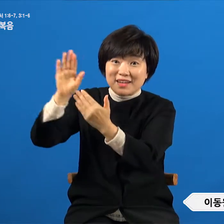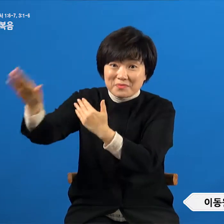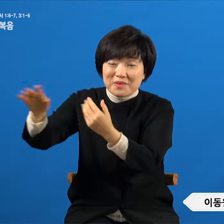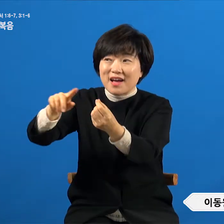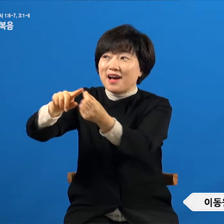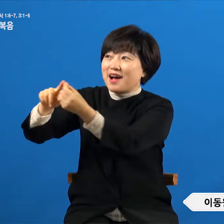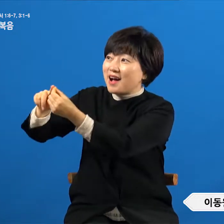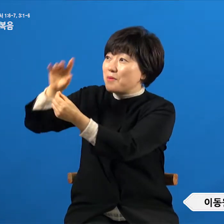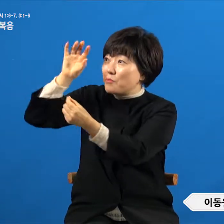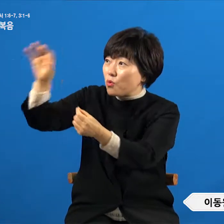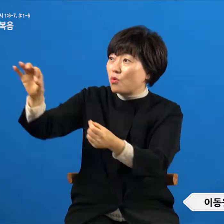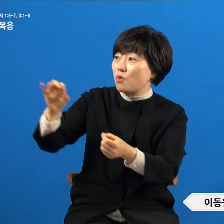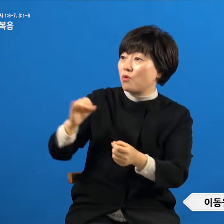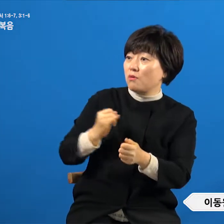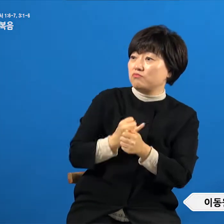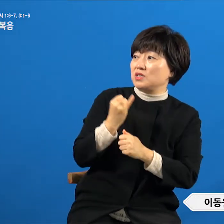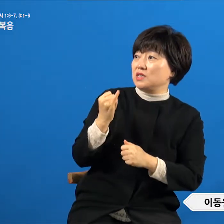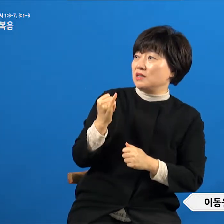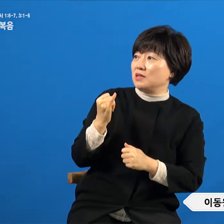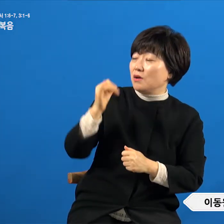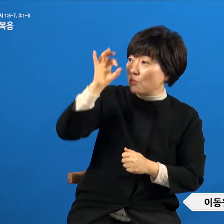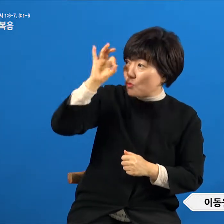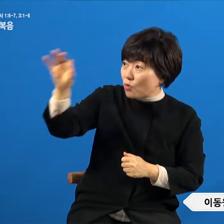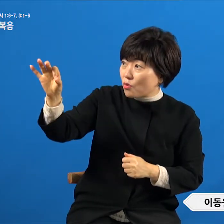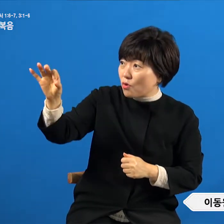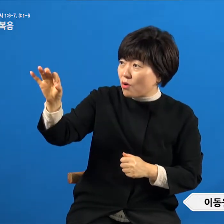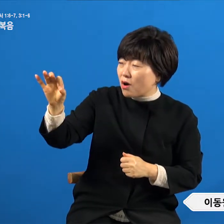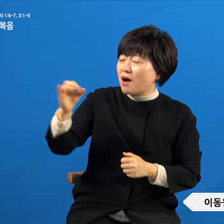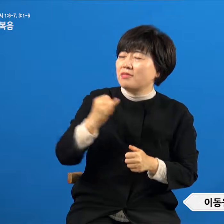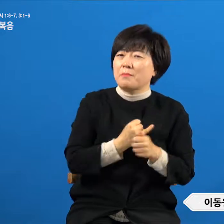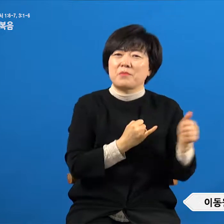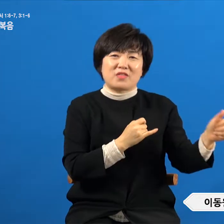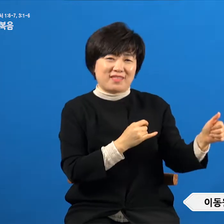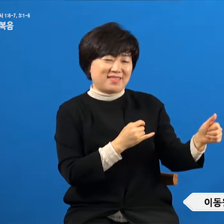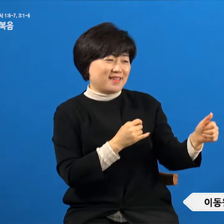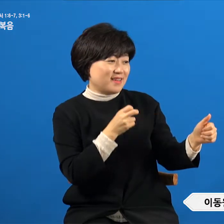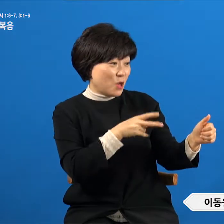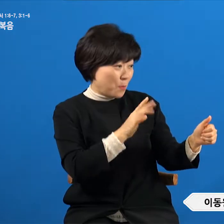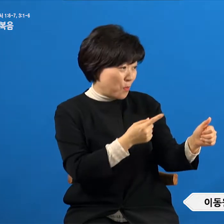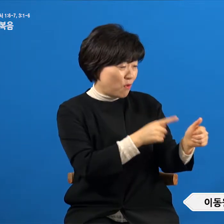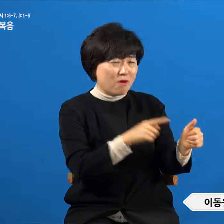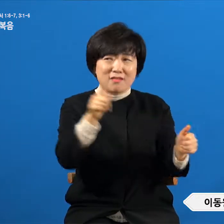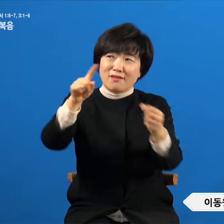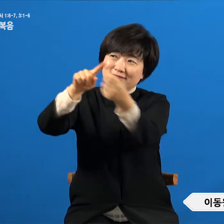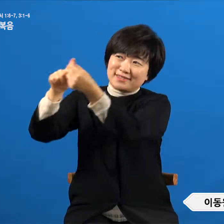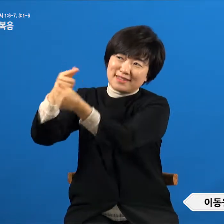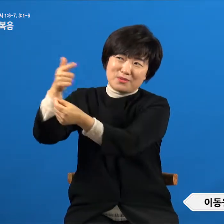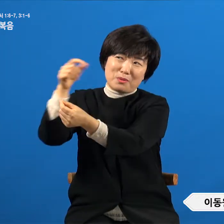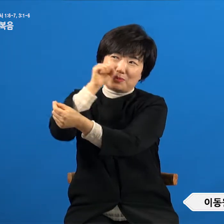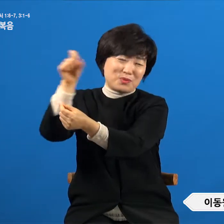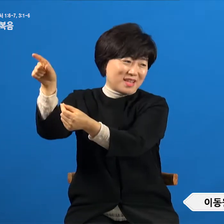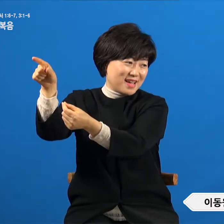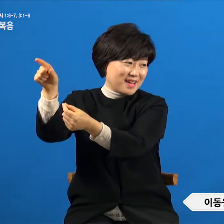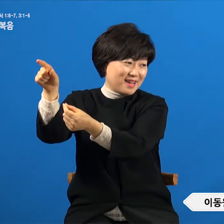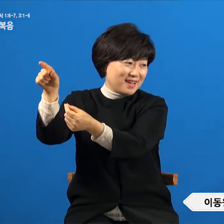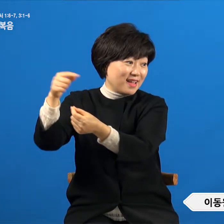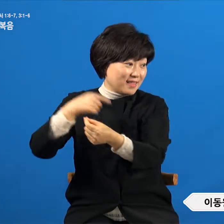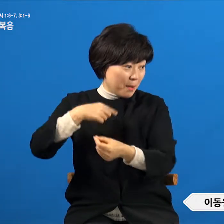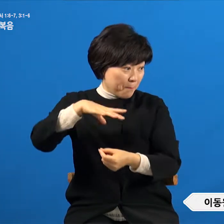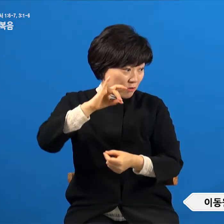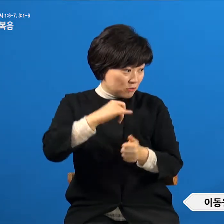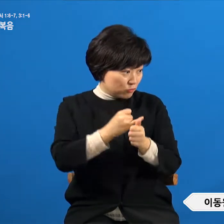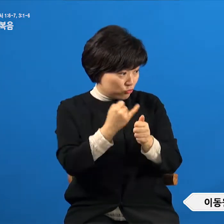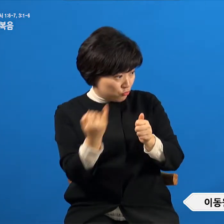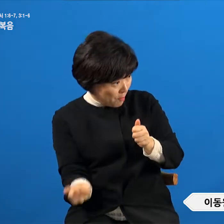갑자기 루스가, 이 전도자의 부인이 빌리 그레함에게 이런 얘기를 하더래요. 여보, 나 저거 너무 좋다. 내가 당신보다